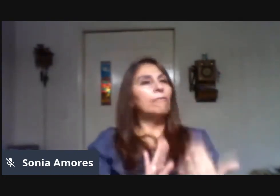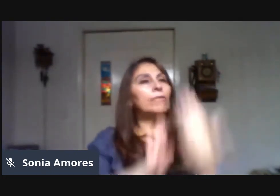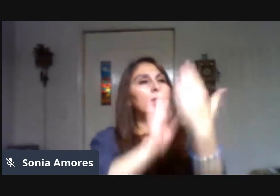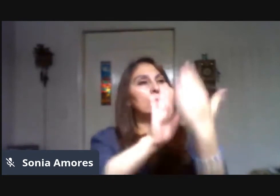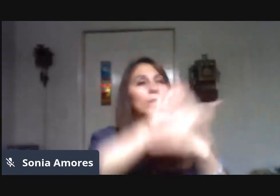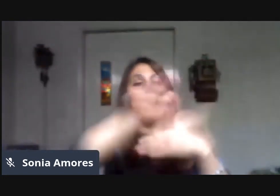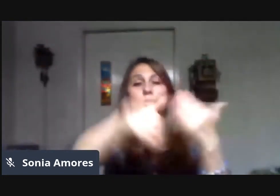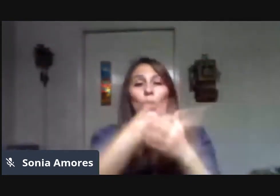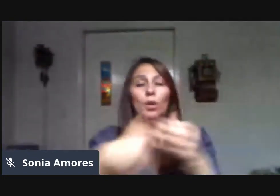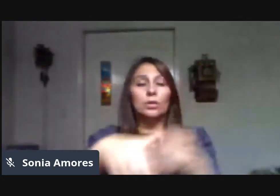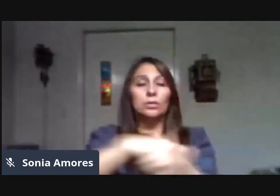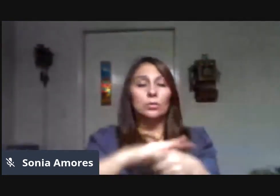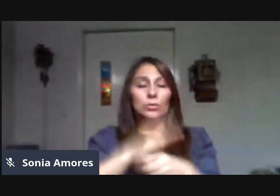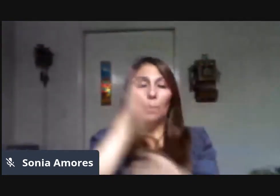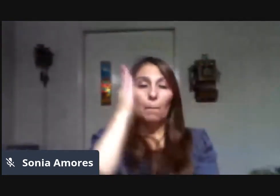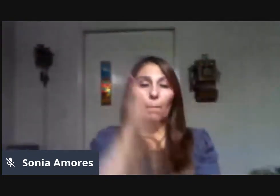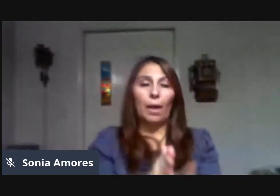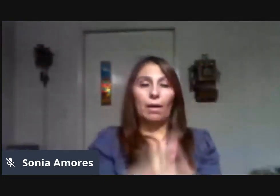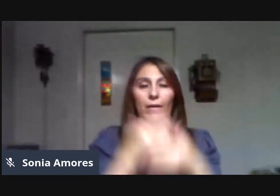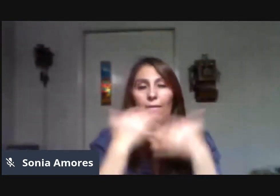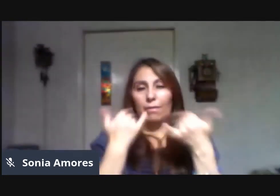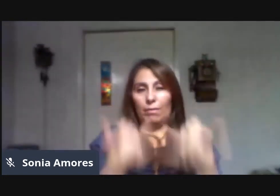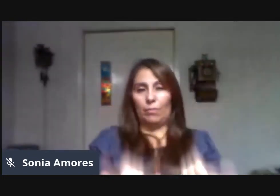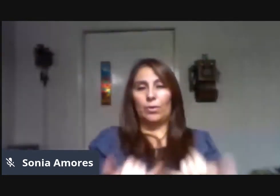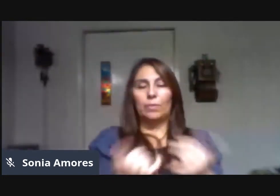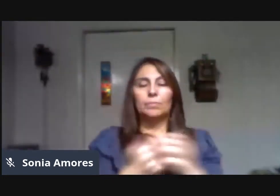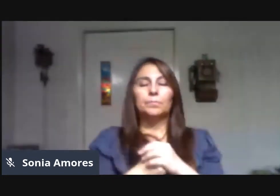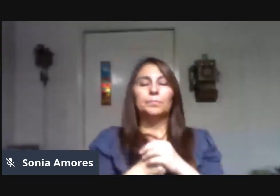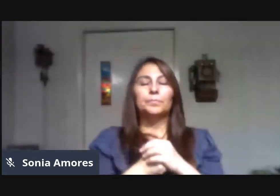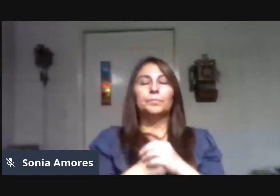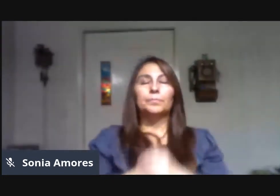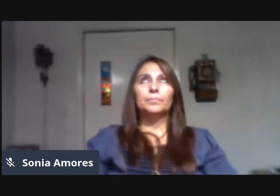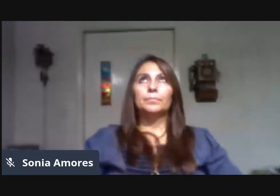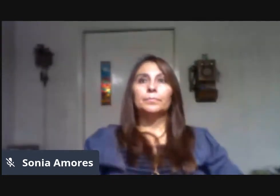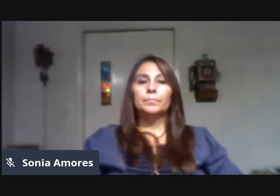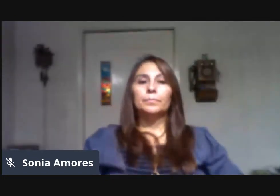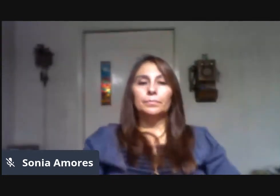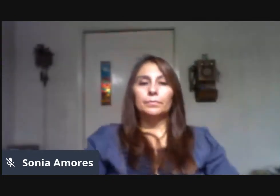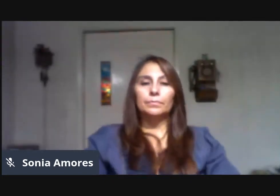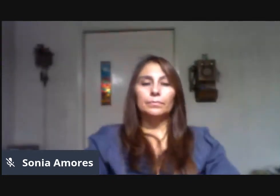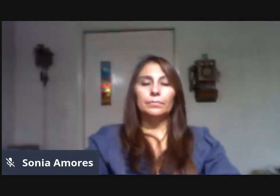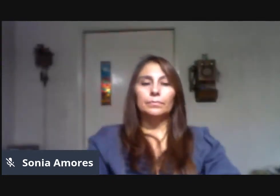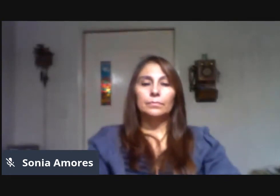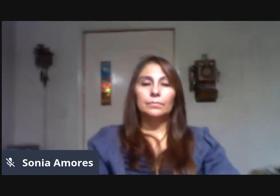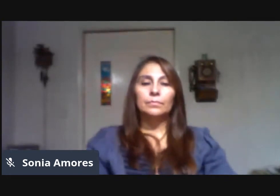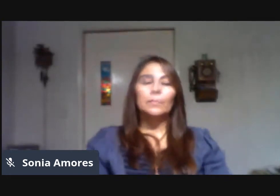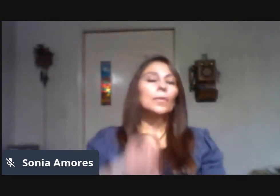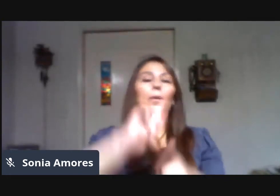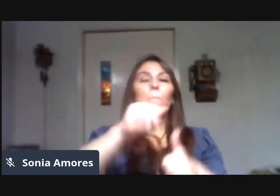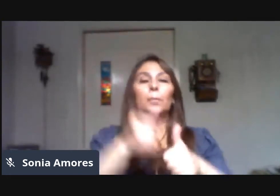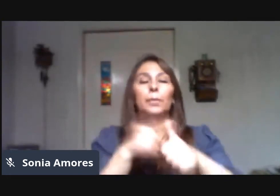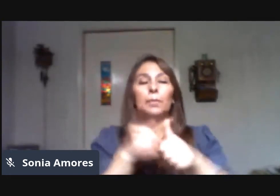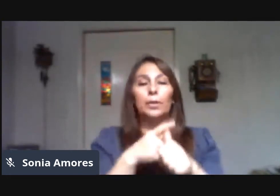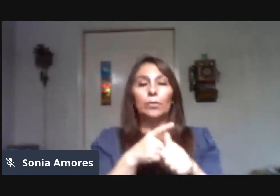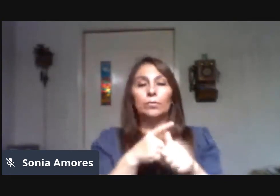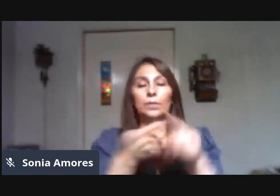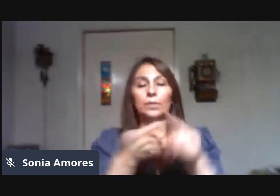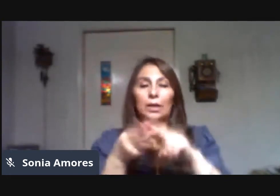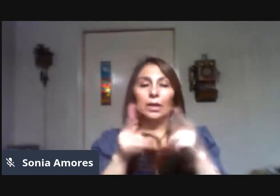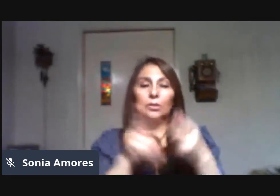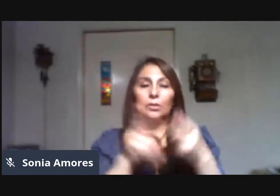viviendo. Lo primero que debo decir con la respuesta que daba Andrés y con la intervención de